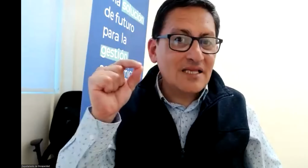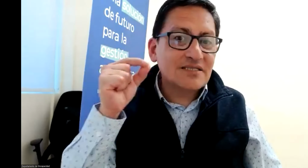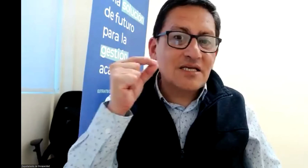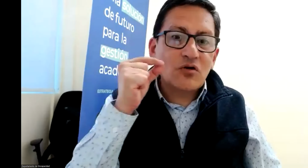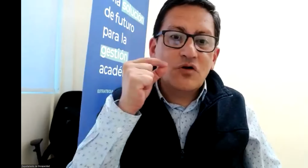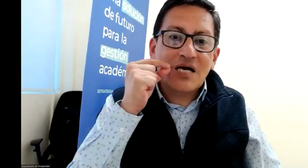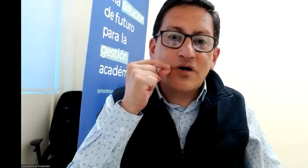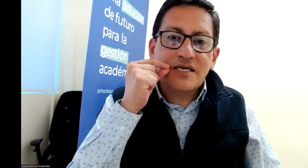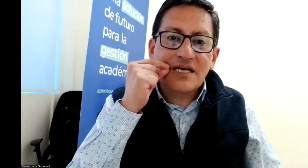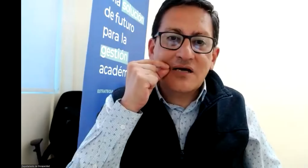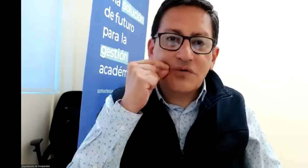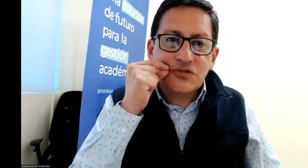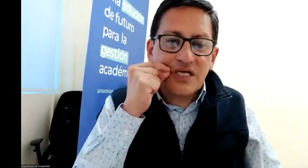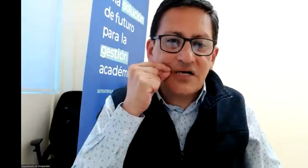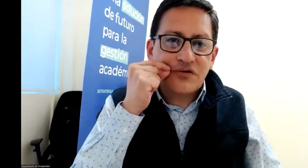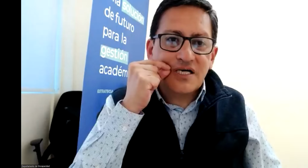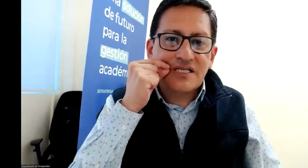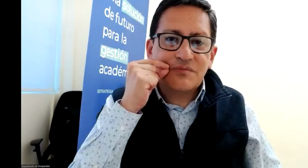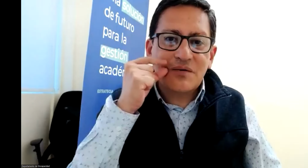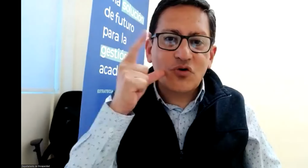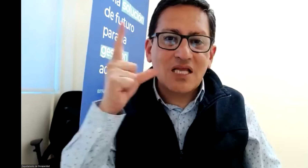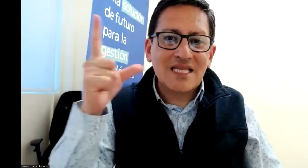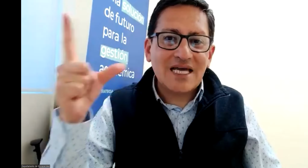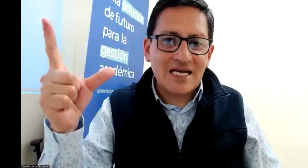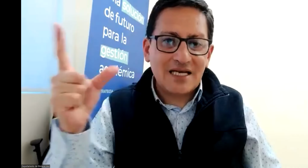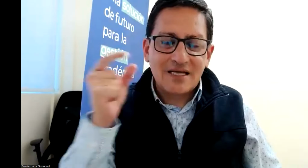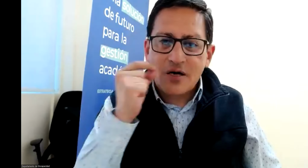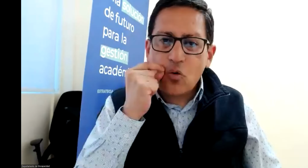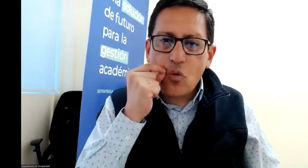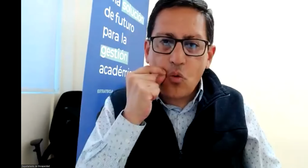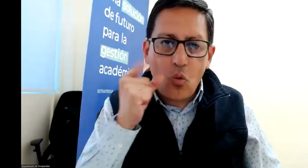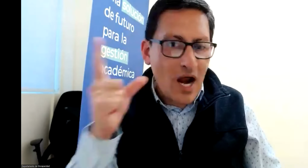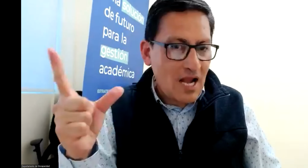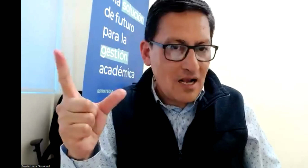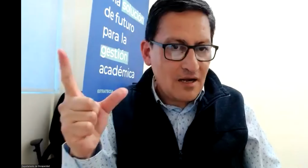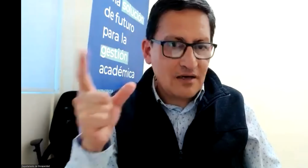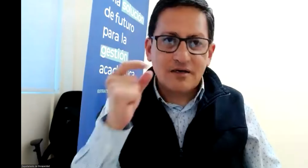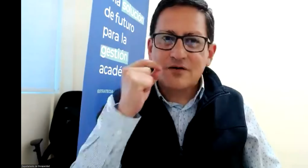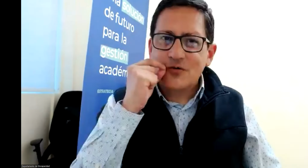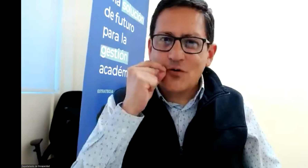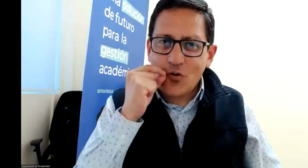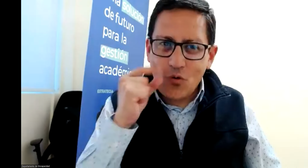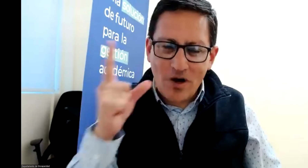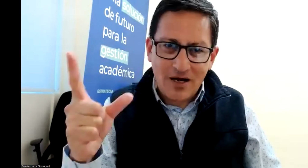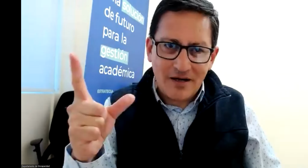e índice lo colocamos aquí en la comisura en la boca y terminamos con la letra l cuál cuál